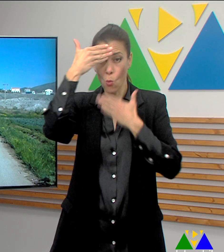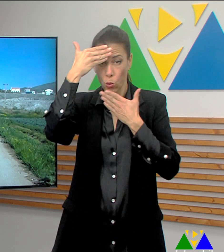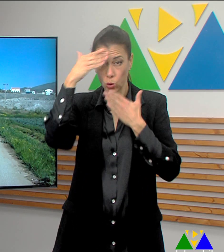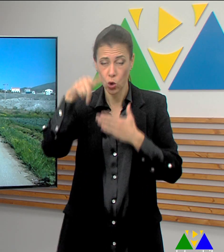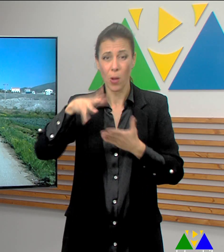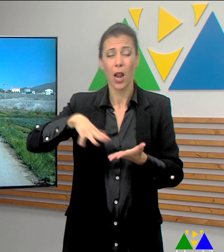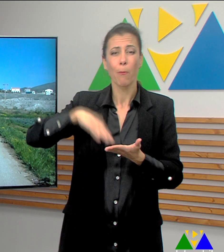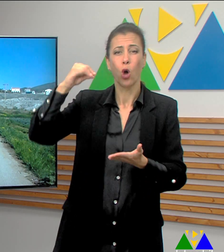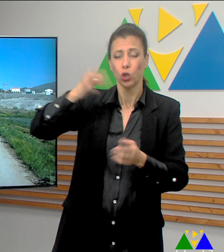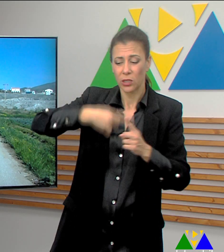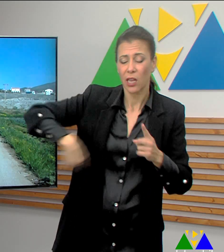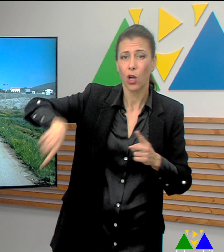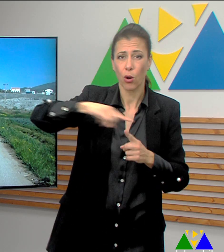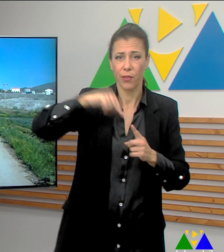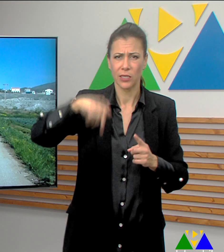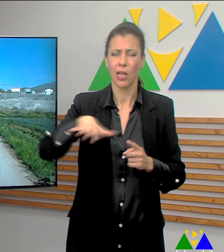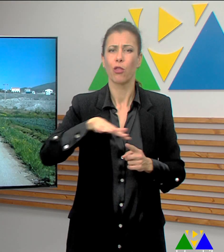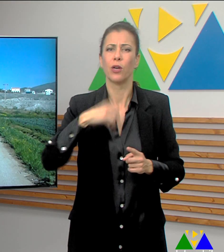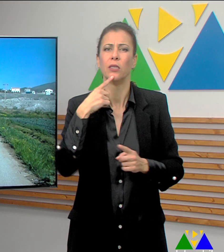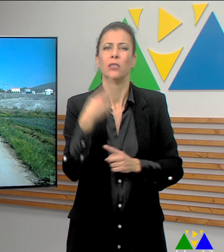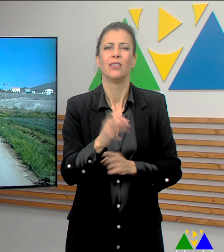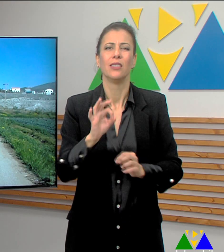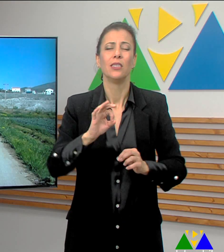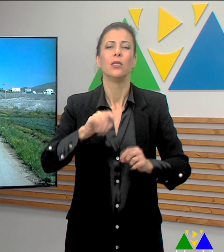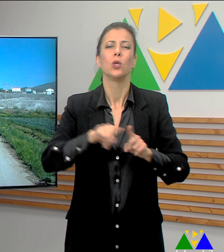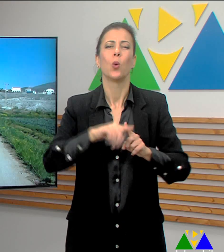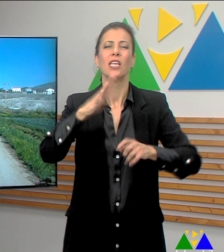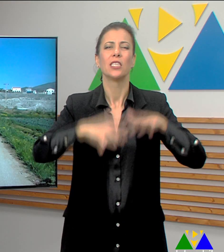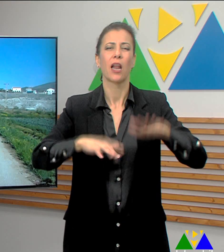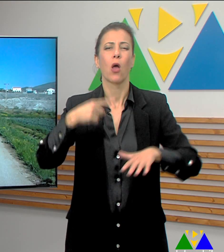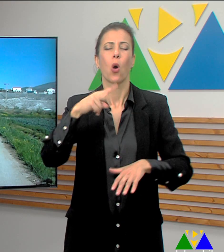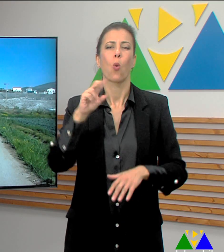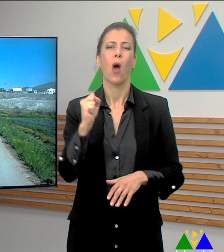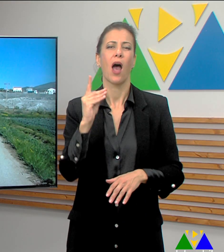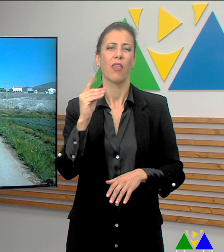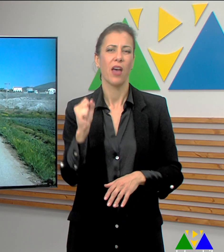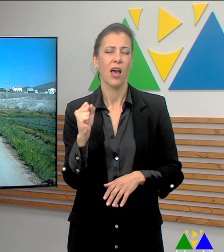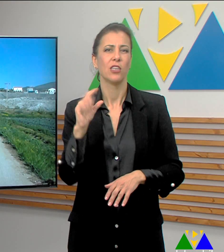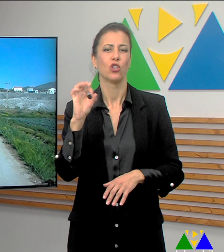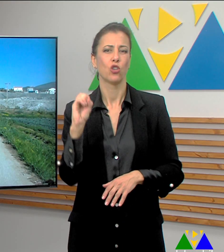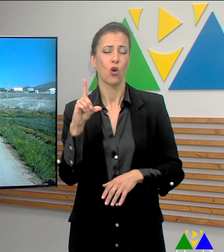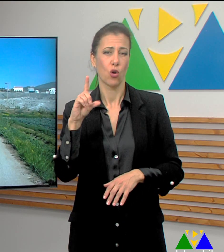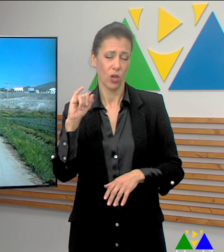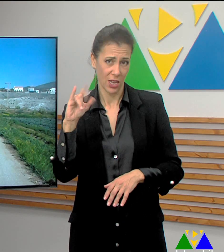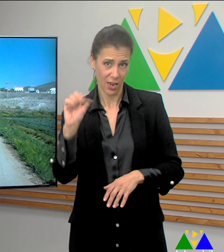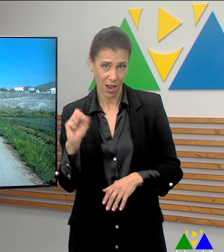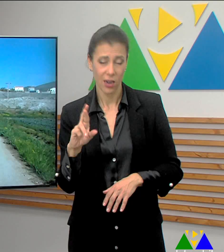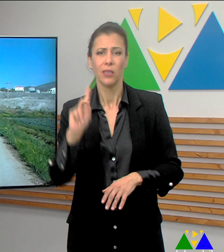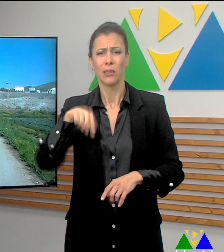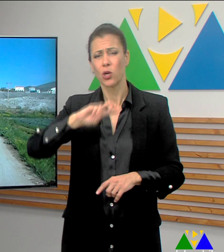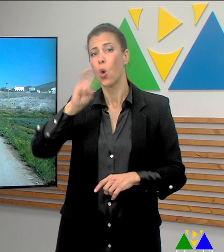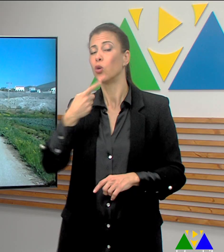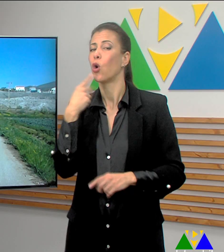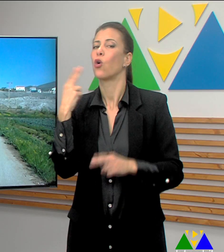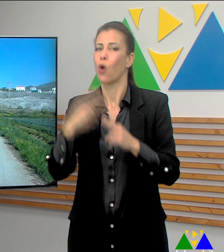los montes que rodean esta zona, que le decían Sierra de Guadassoidar. Guadassoidar, que también es otro nombre que